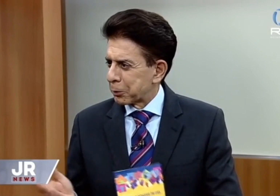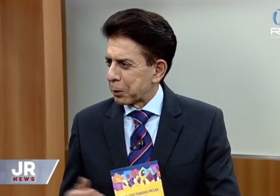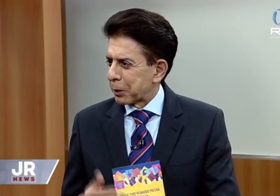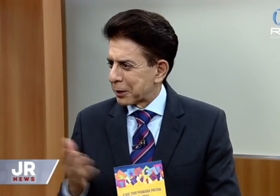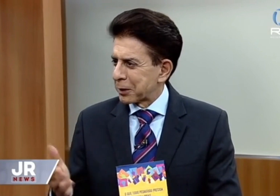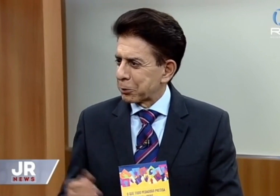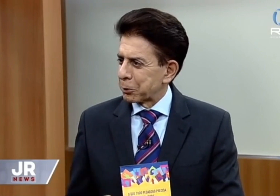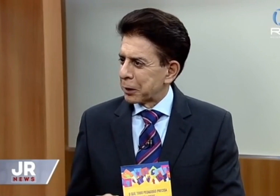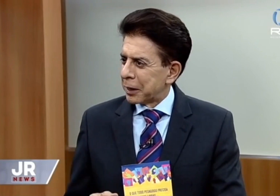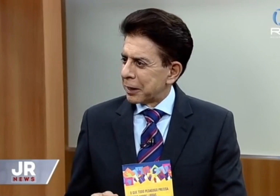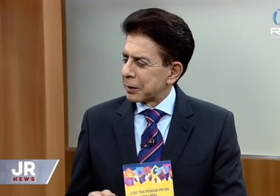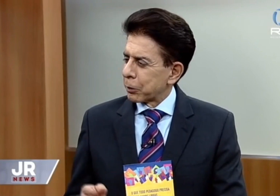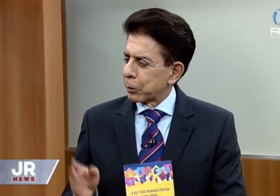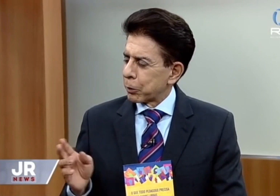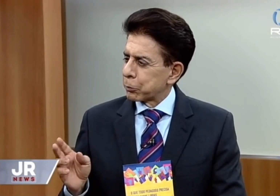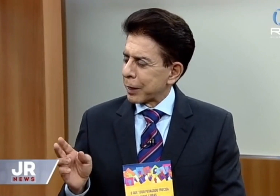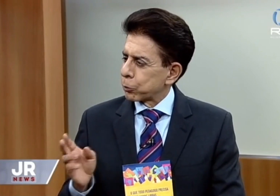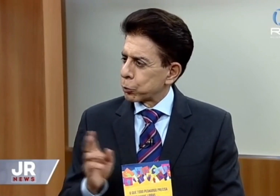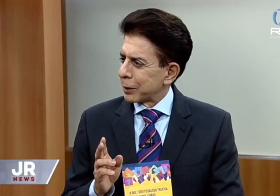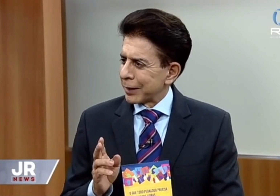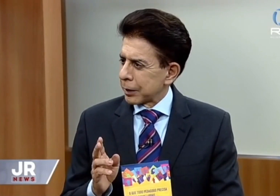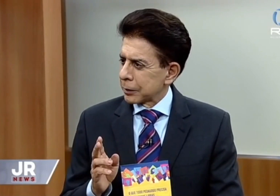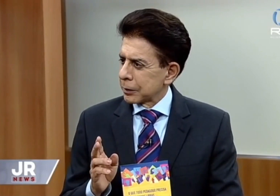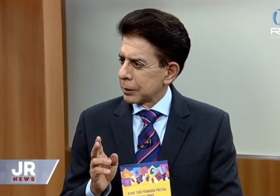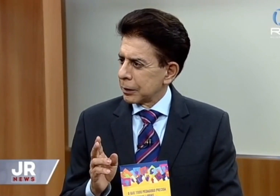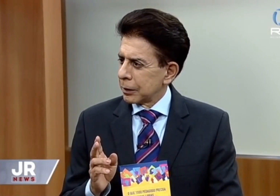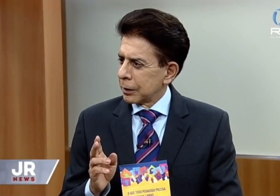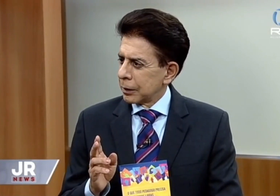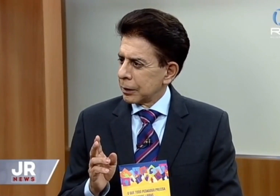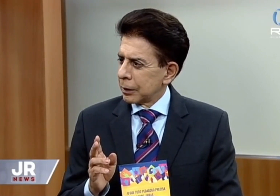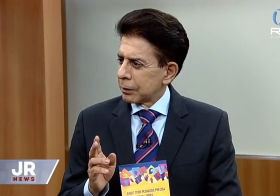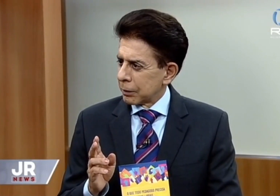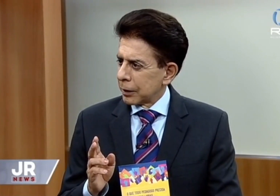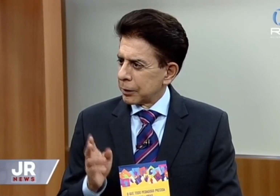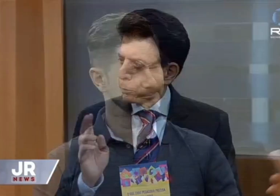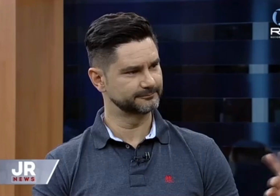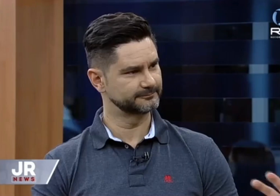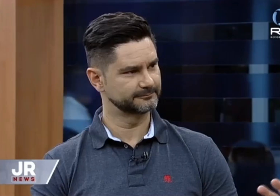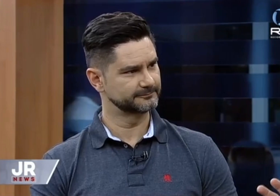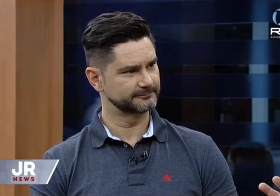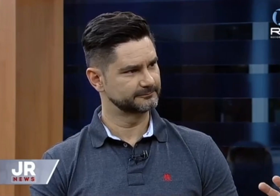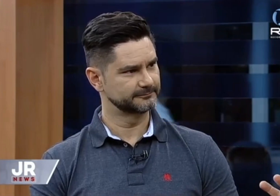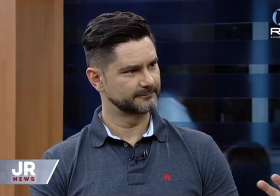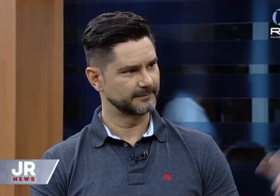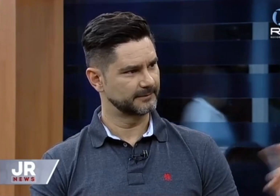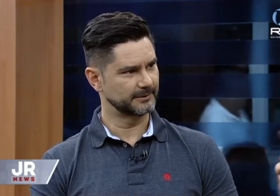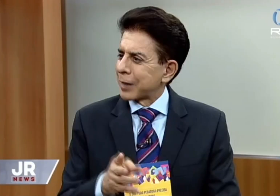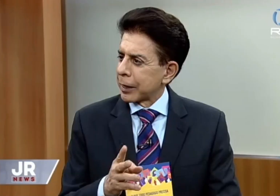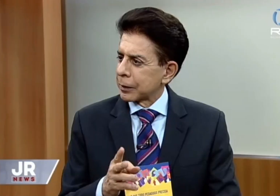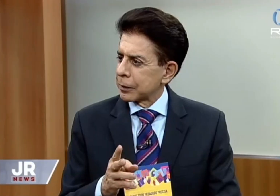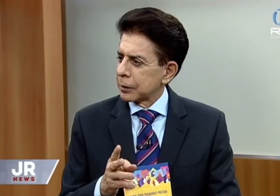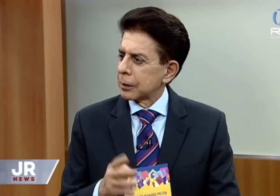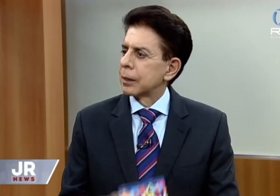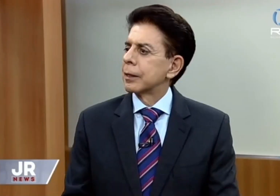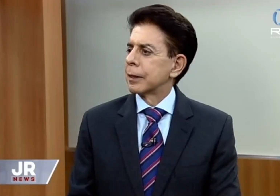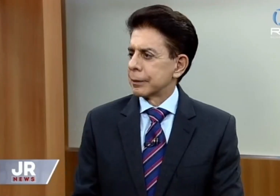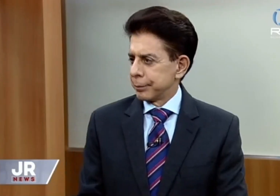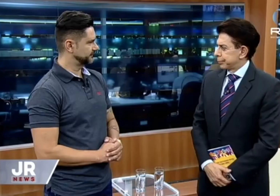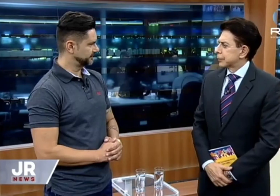leigo também nesse assunto. Então, eu não traduzo letras, né? E não traduzo palavras, eu traduzo ideias. Ideias. Esse é o